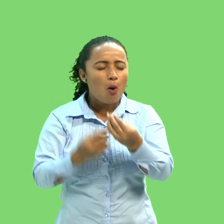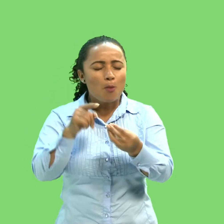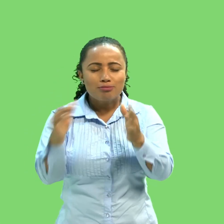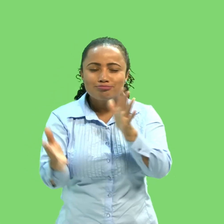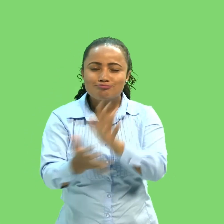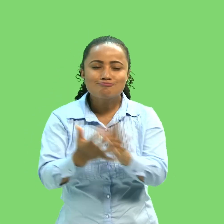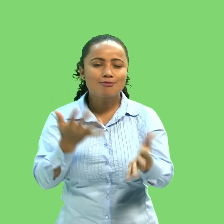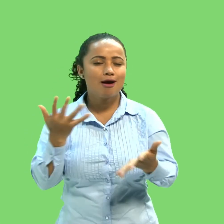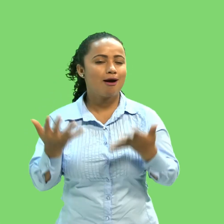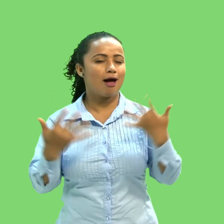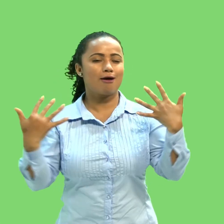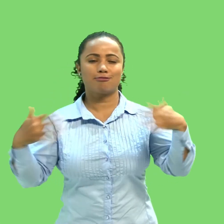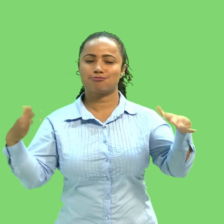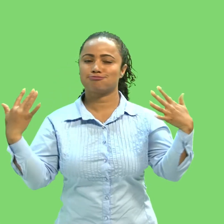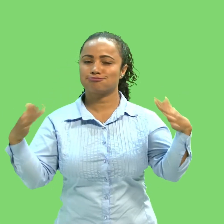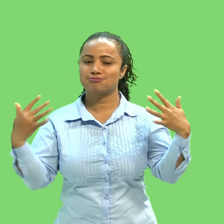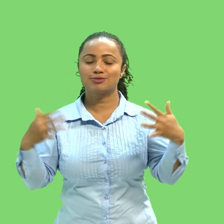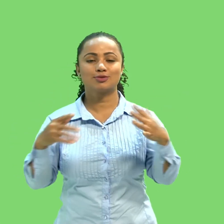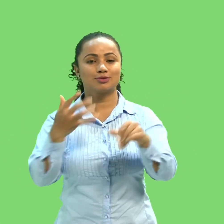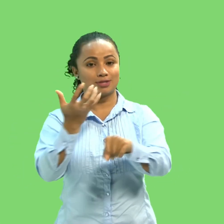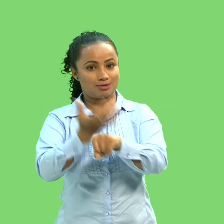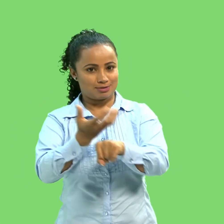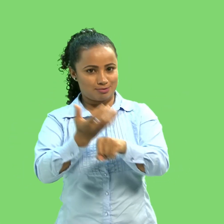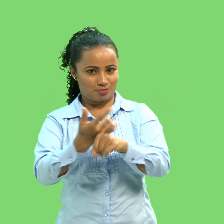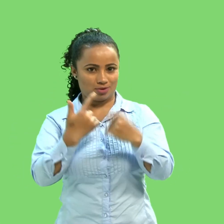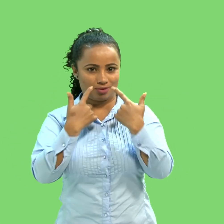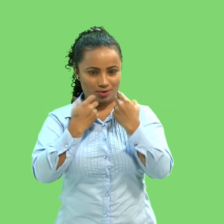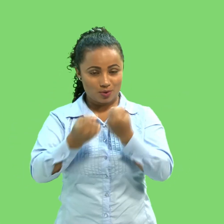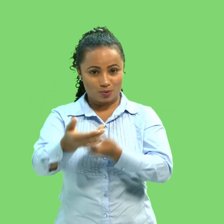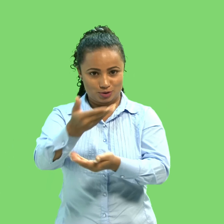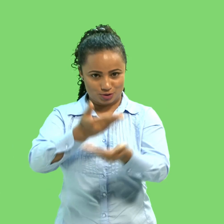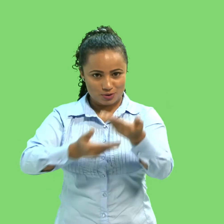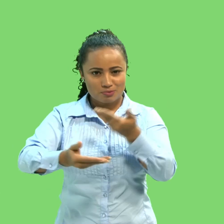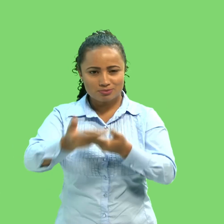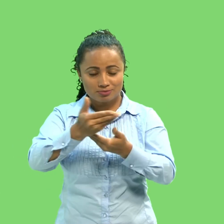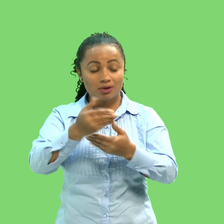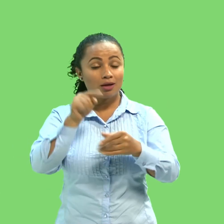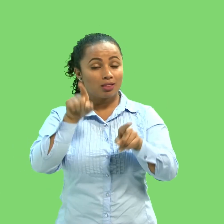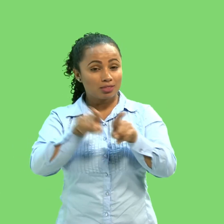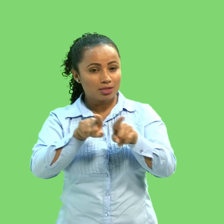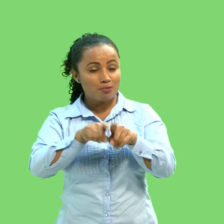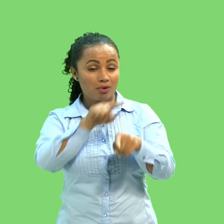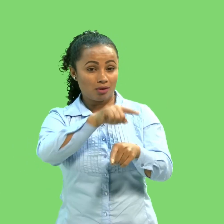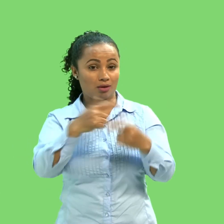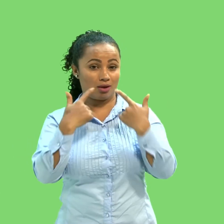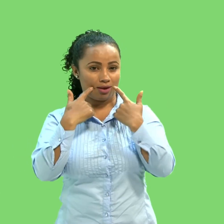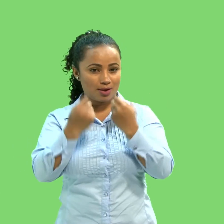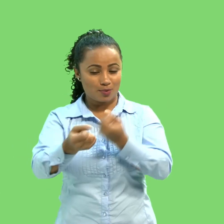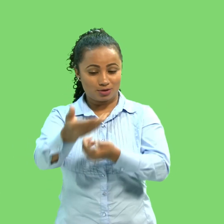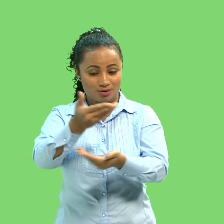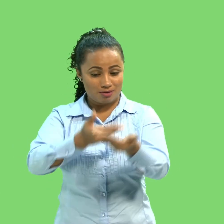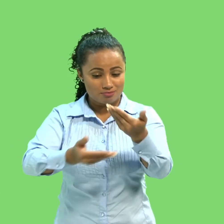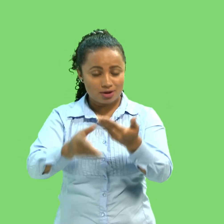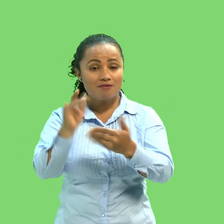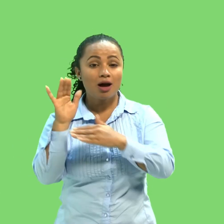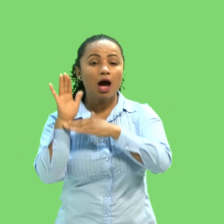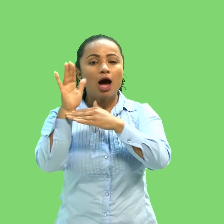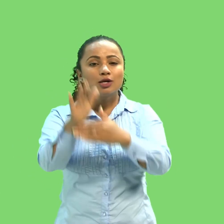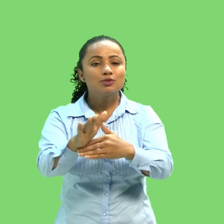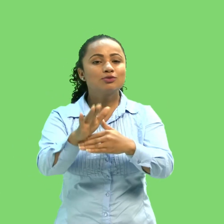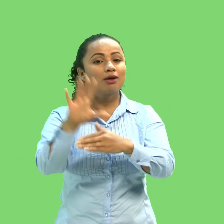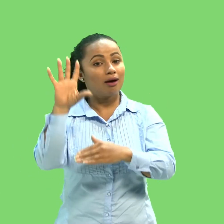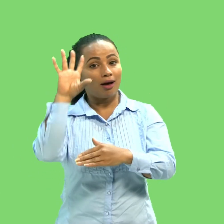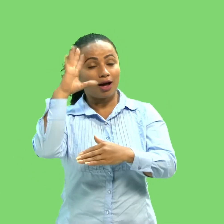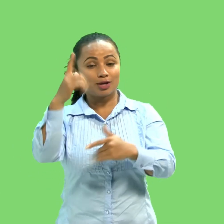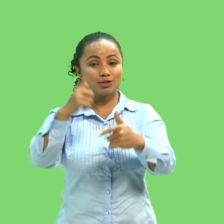aplicada, principalmente quanto a trazer em seu interior, em sua essência, a possibilidade de resolução dos problemas ligados ao